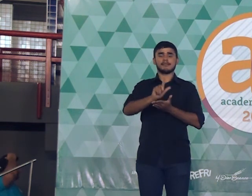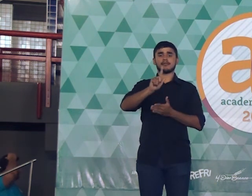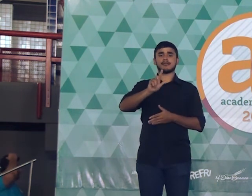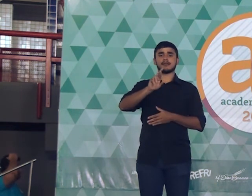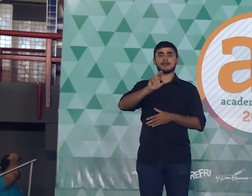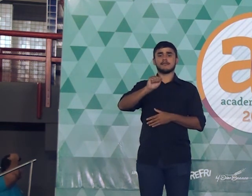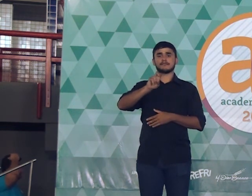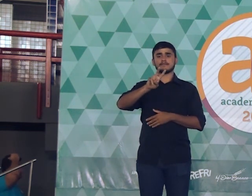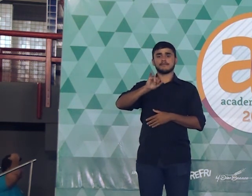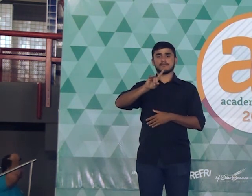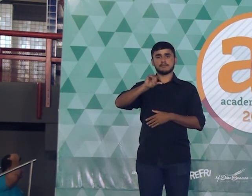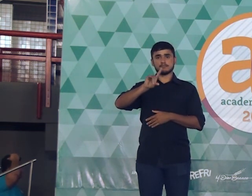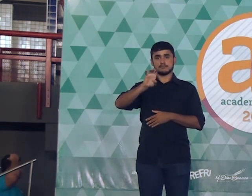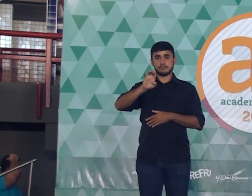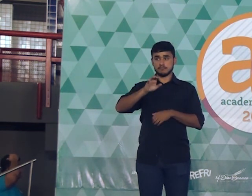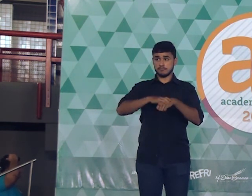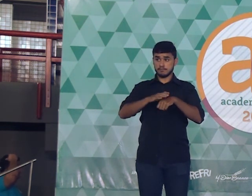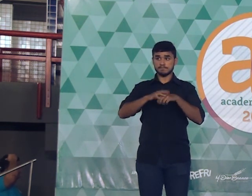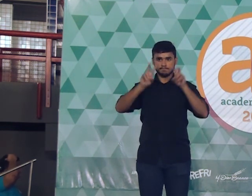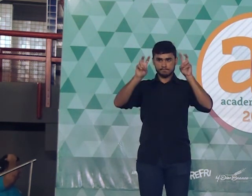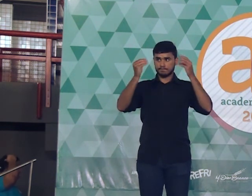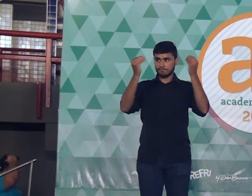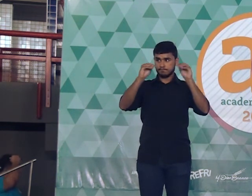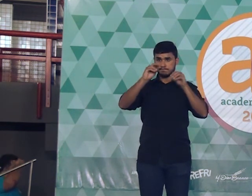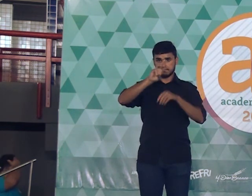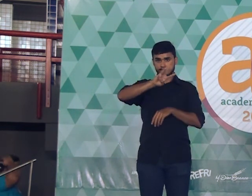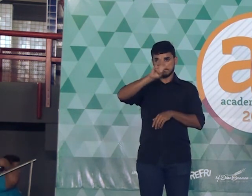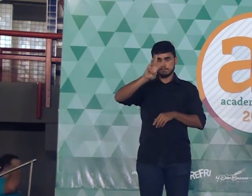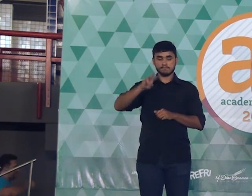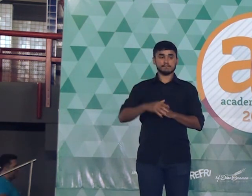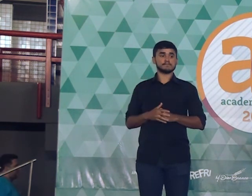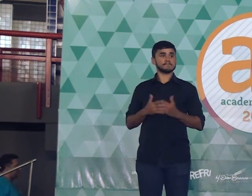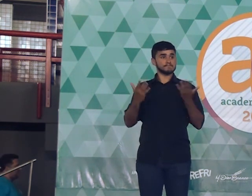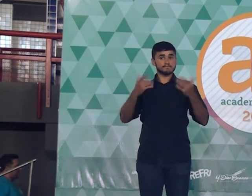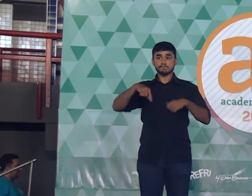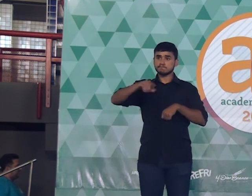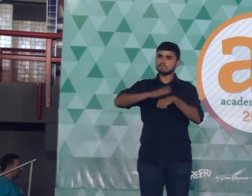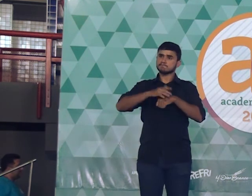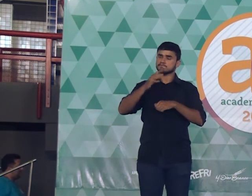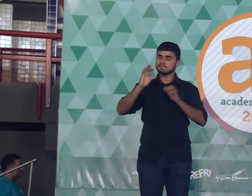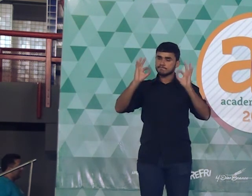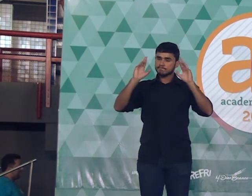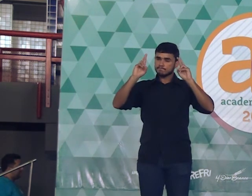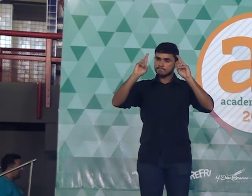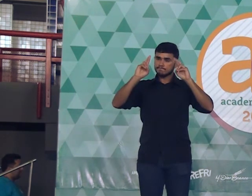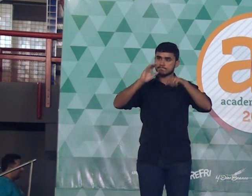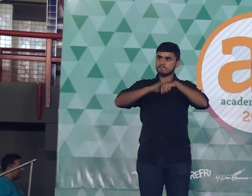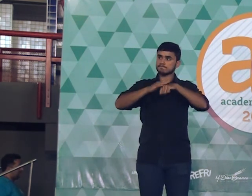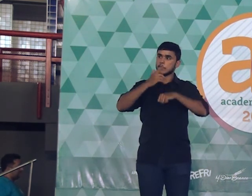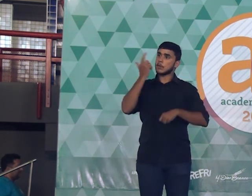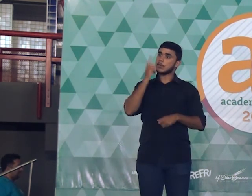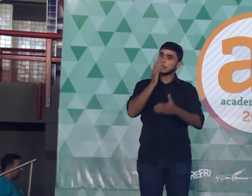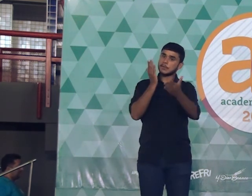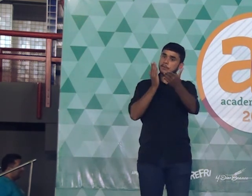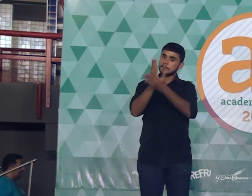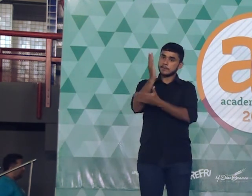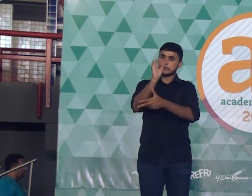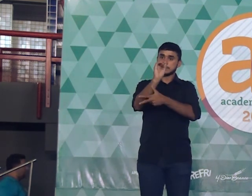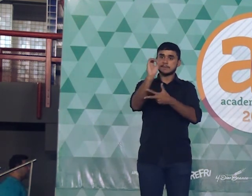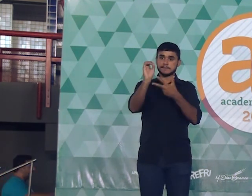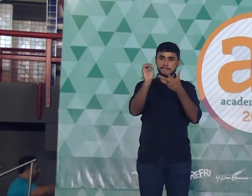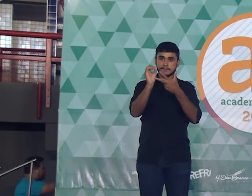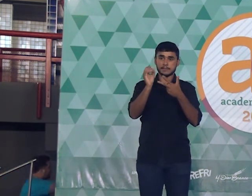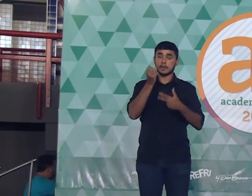para você. Sucesso! Eu estou torcendo pela aprovação de vocês, eu tenho certeza que vocês